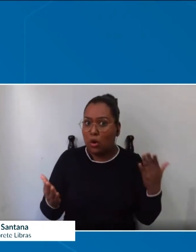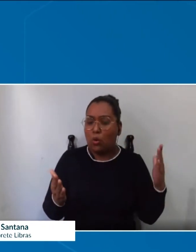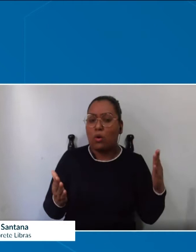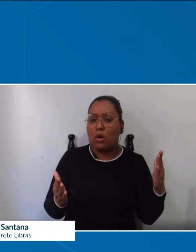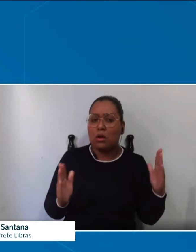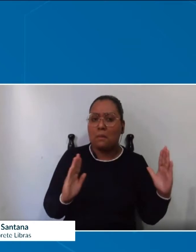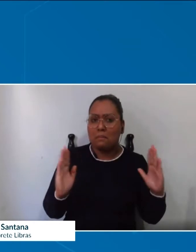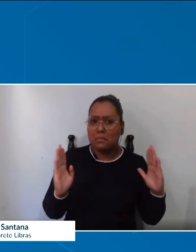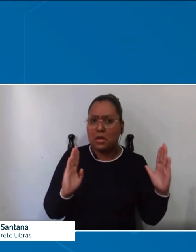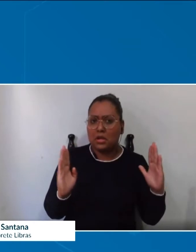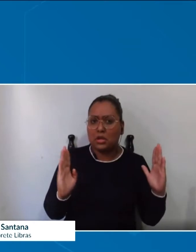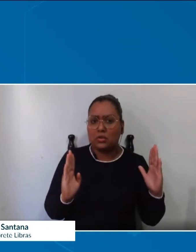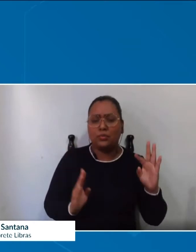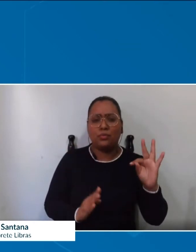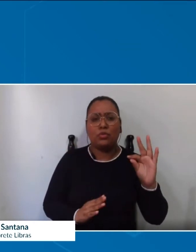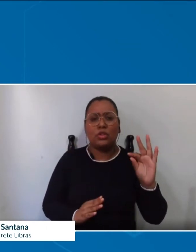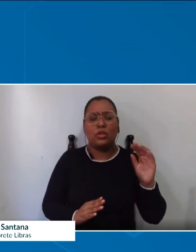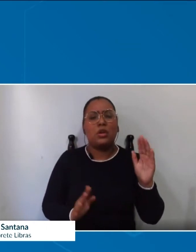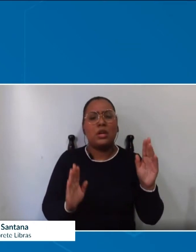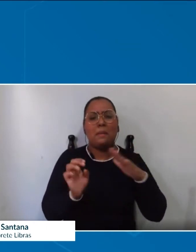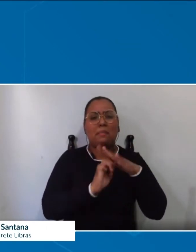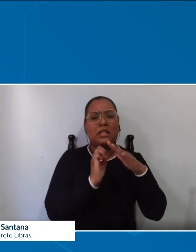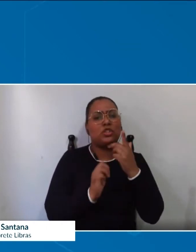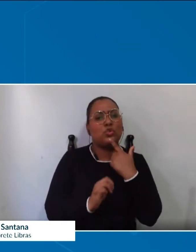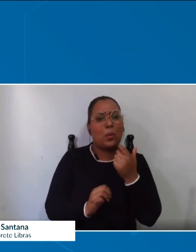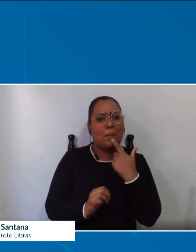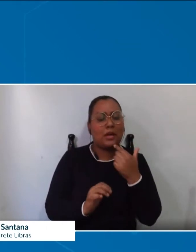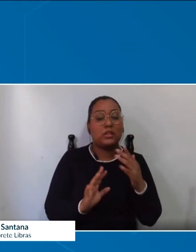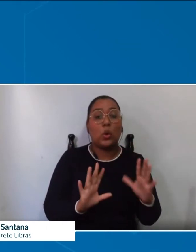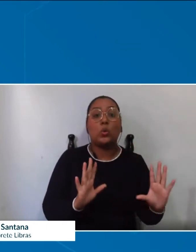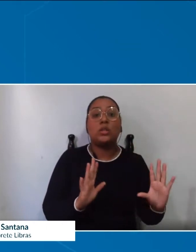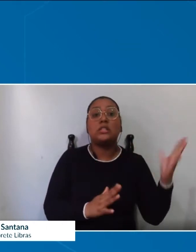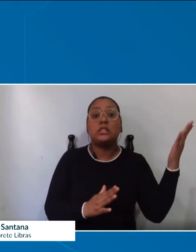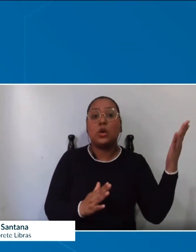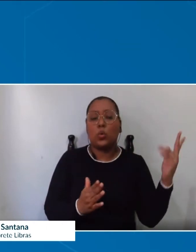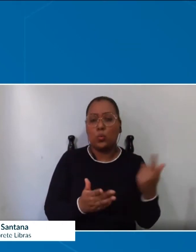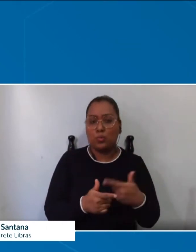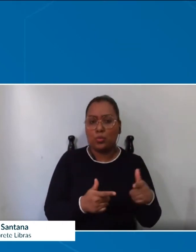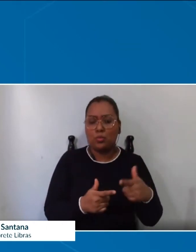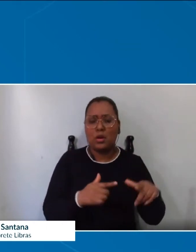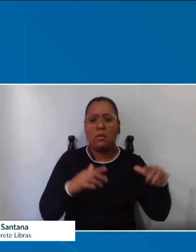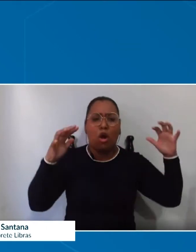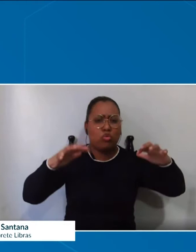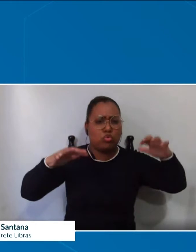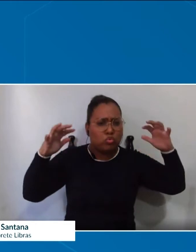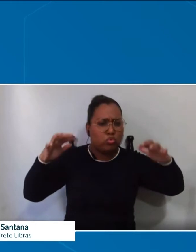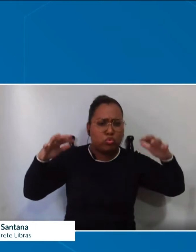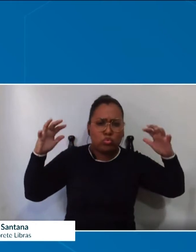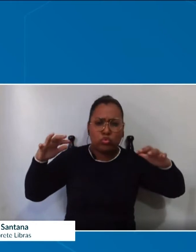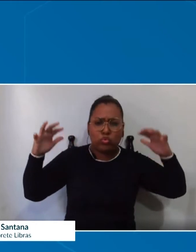acidente aqui numa empresa de atomatados em Goiânia, que, numa época de chuva como essa,